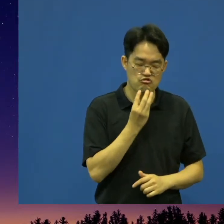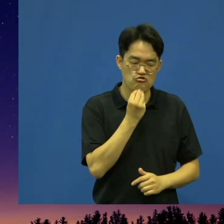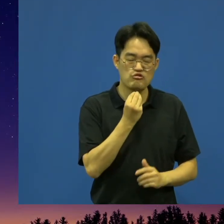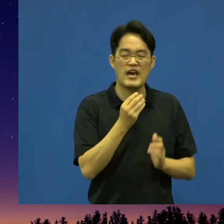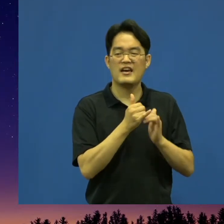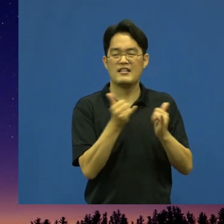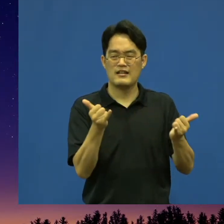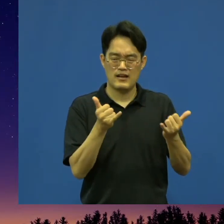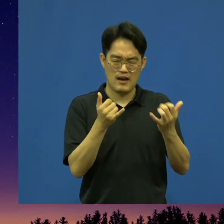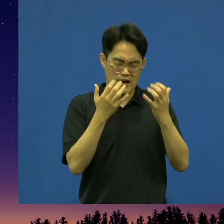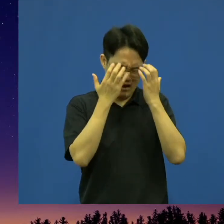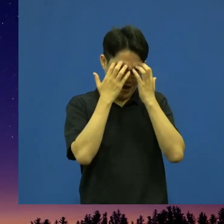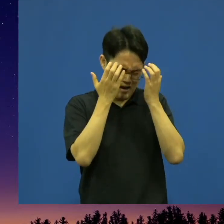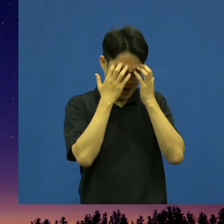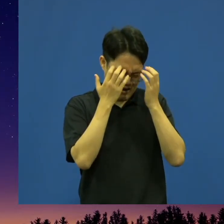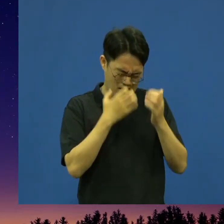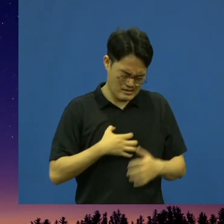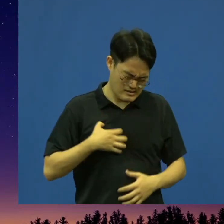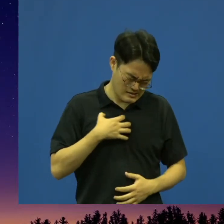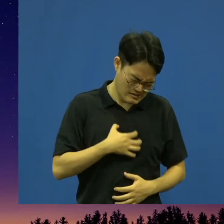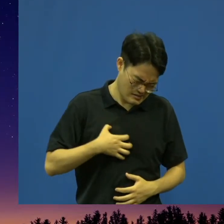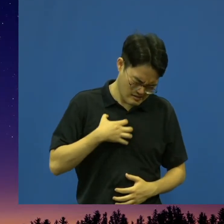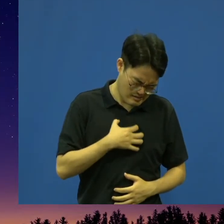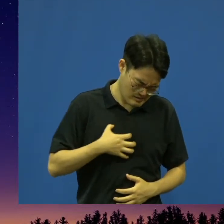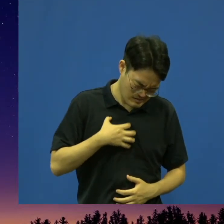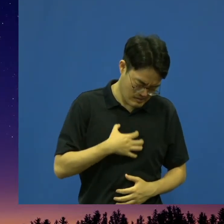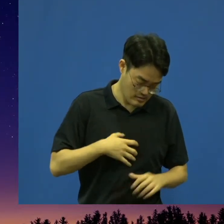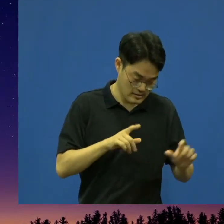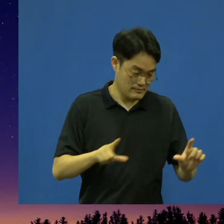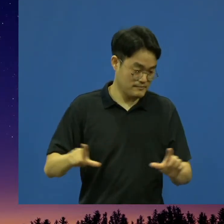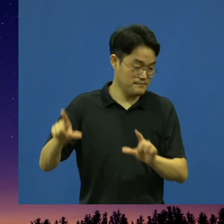고난의 고통을 통과하게 돼요.